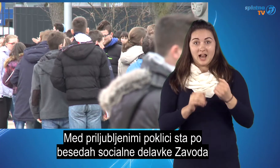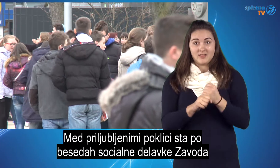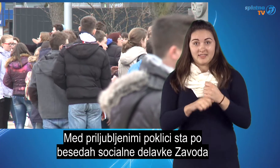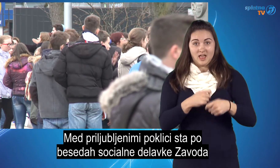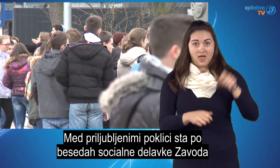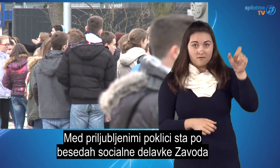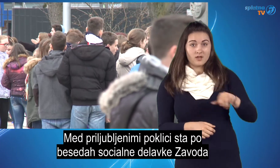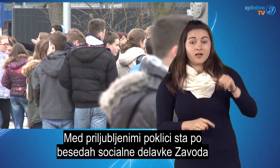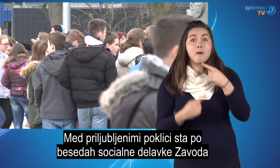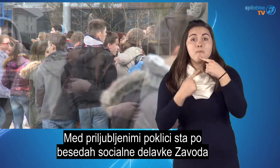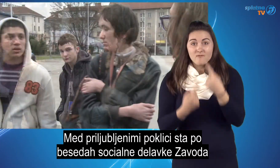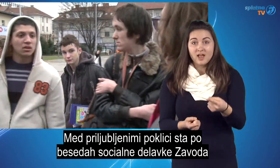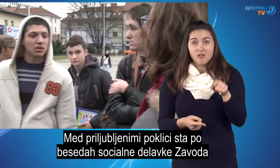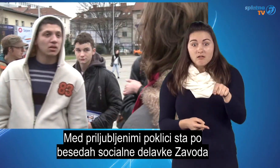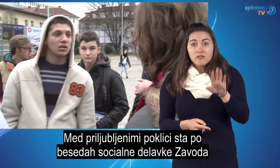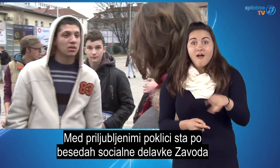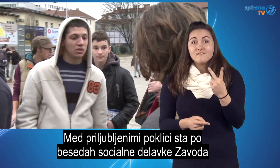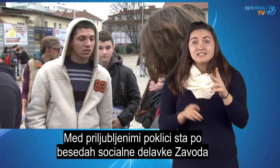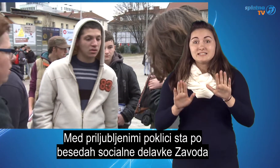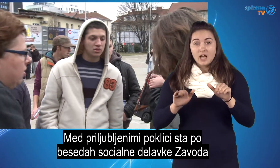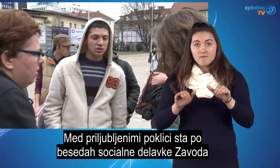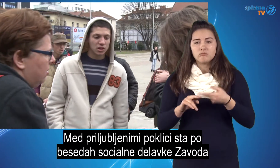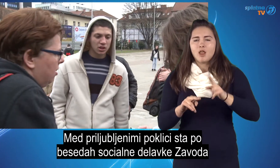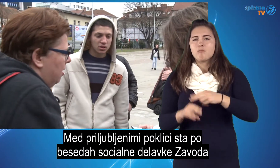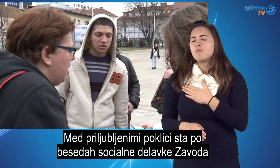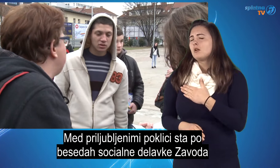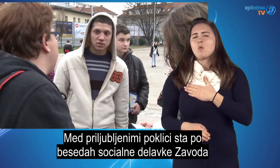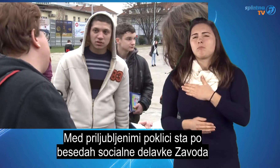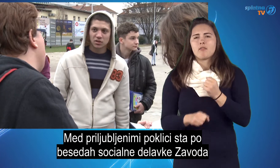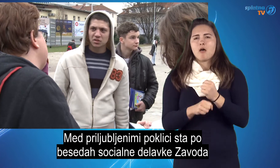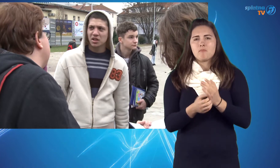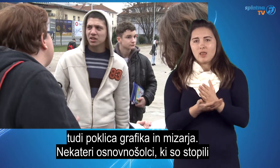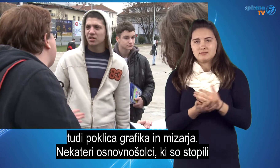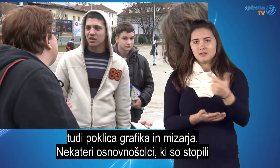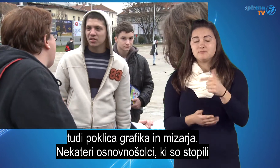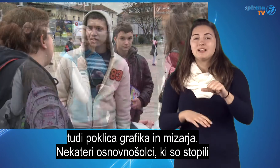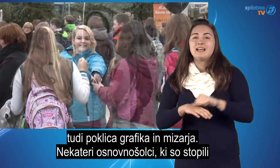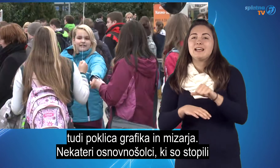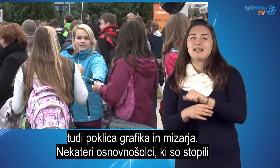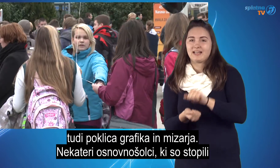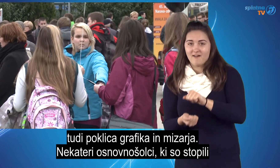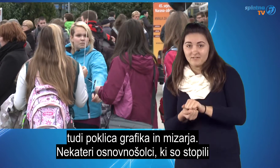Med priljubljenimi poklici sta po besedah socialne delavke zavoda tudi poklica grafika in mizarja.